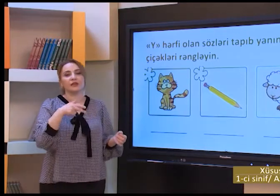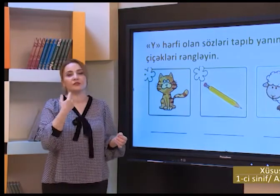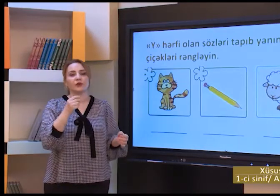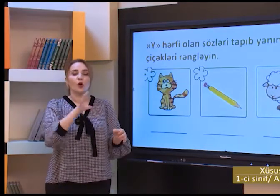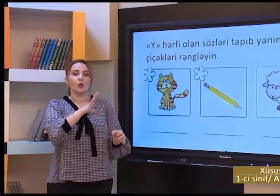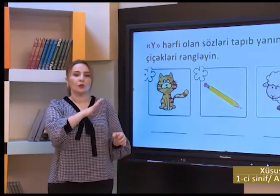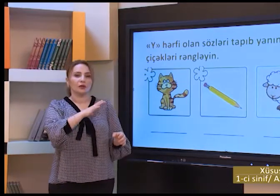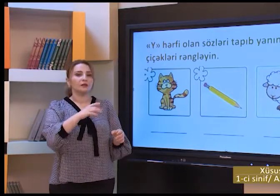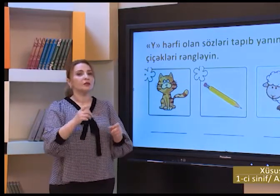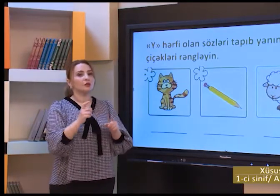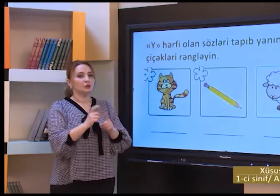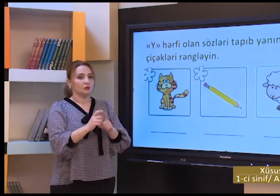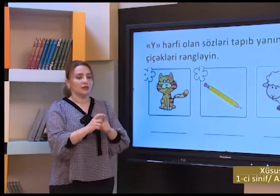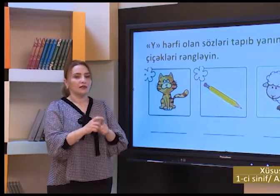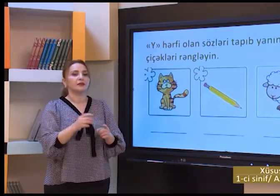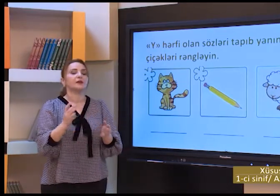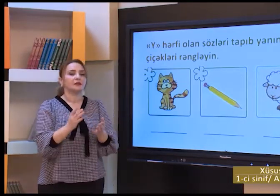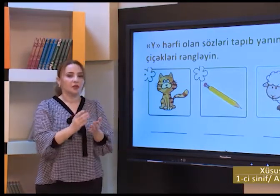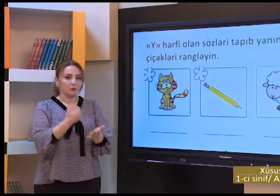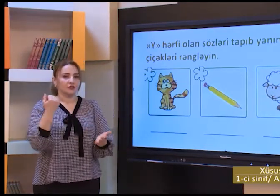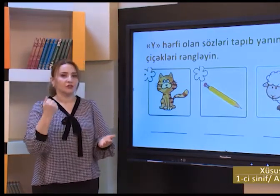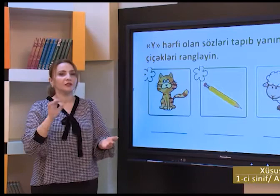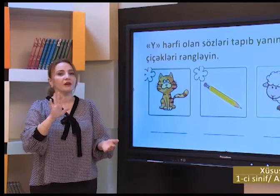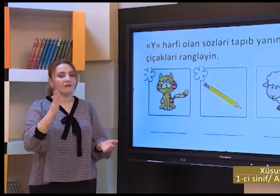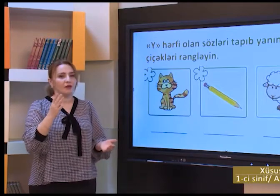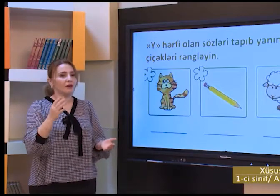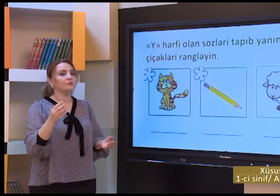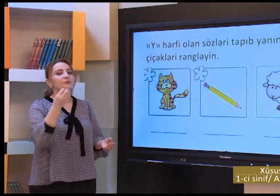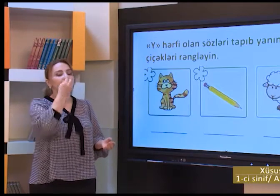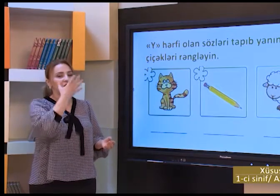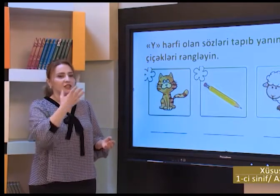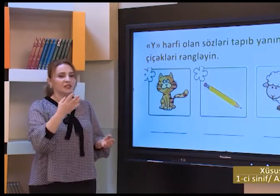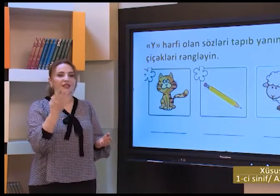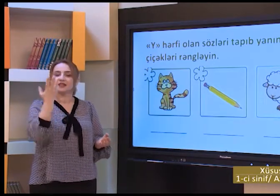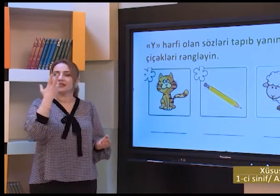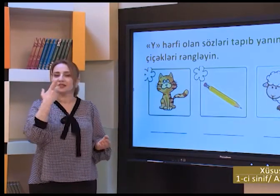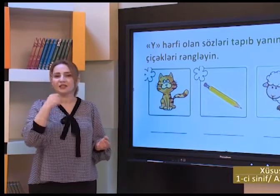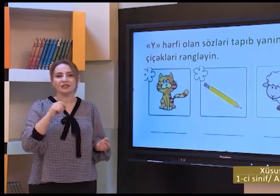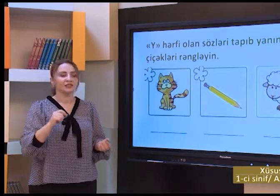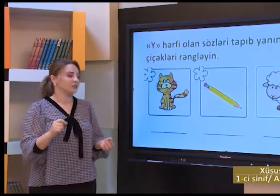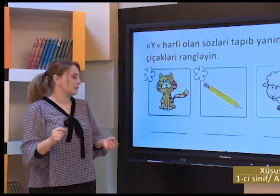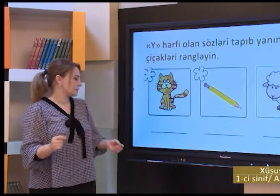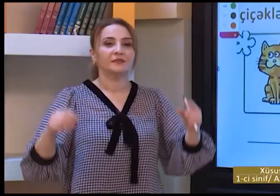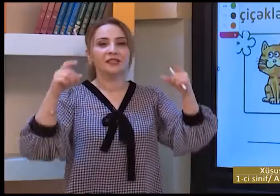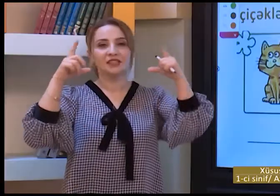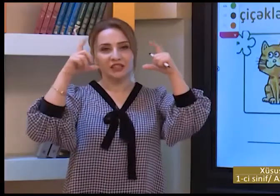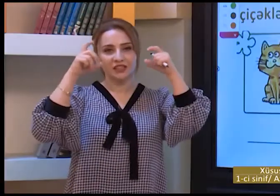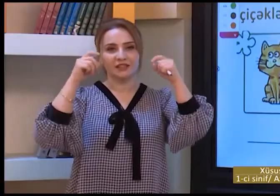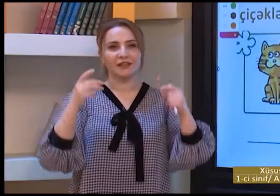hərfi olan sözləri tapacağıq və çiçəkləri rəngləyəcəyik. Şəkildə